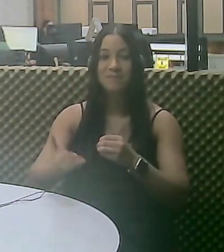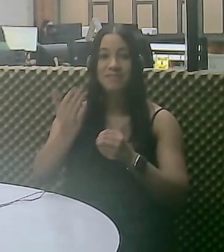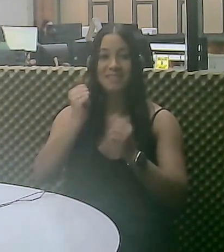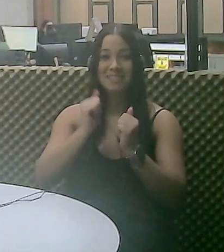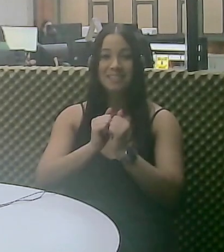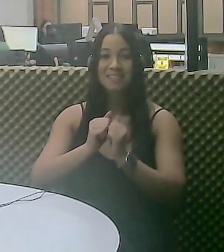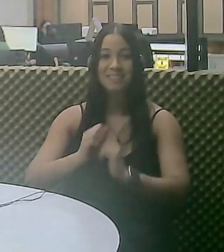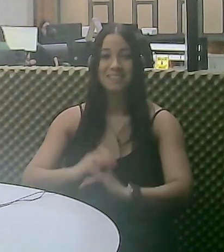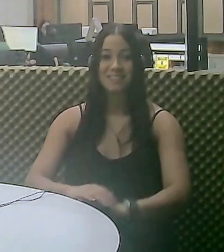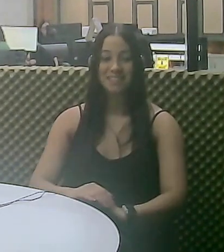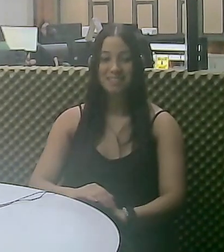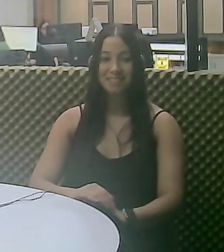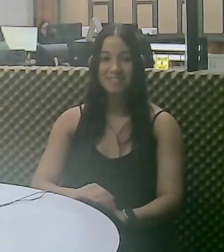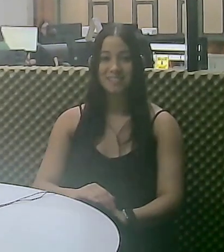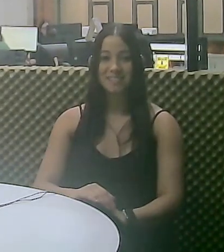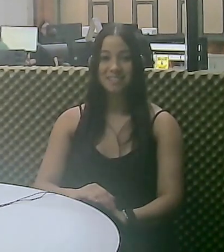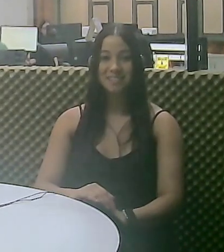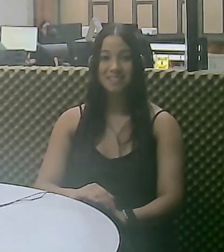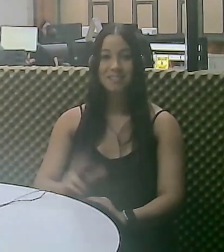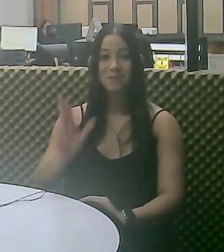Cidade. Vem com a gente.